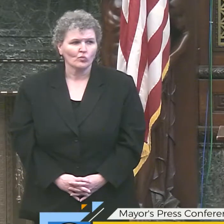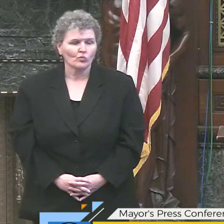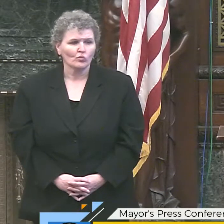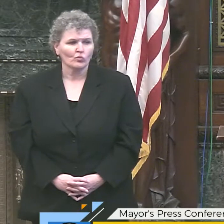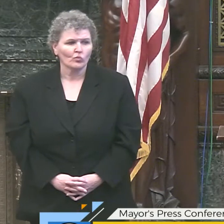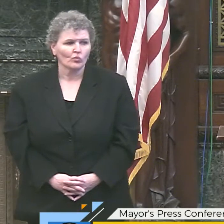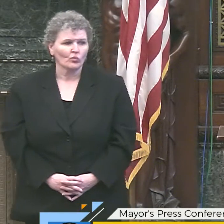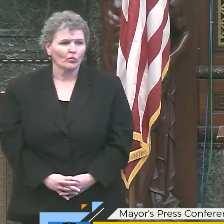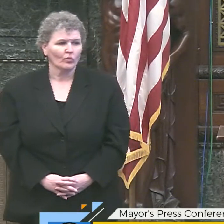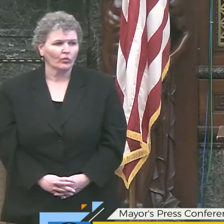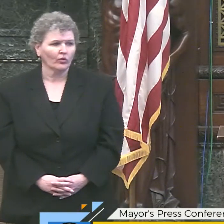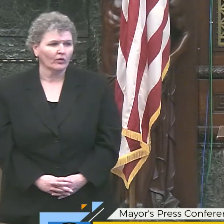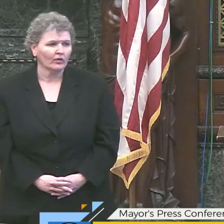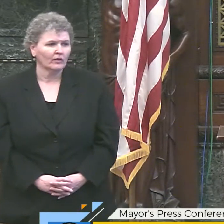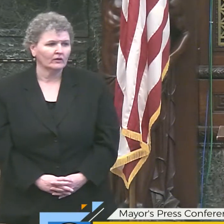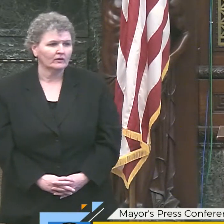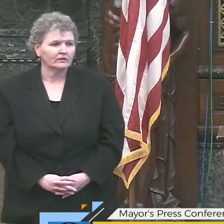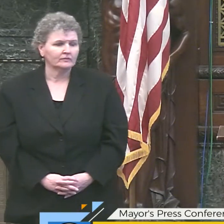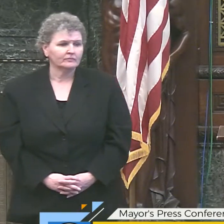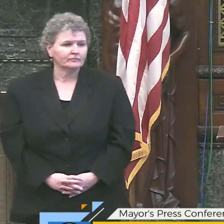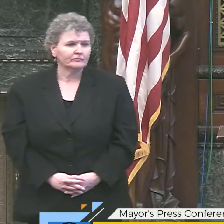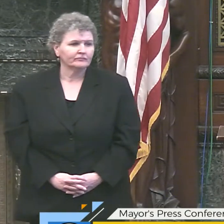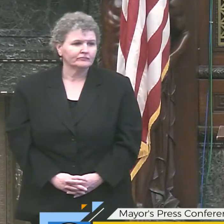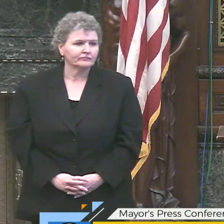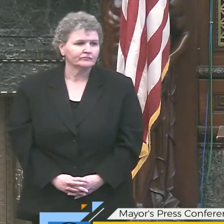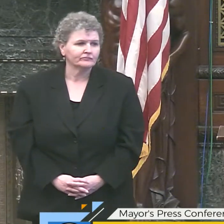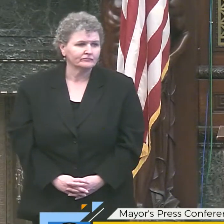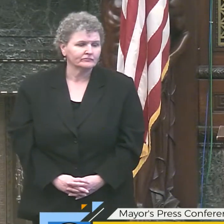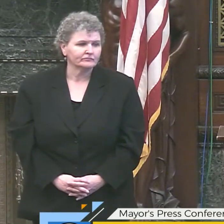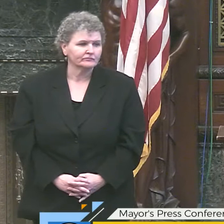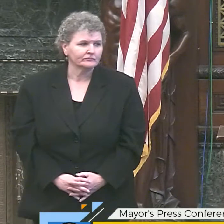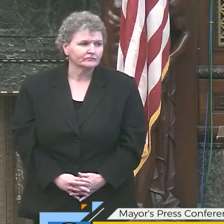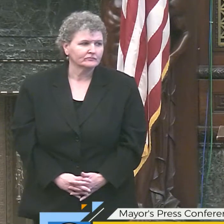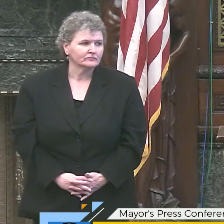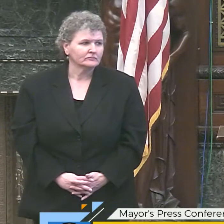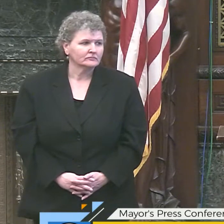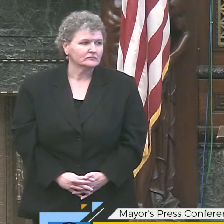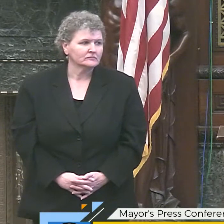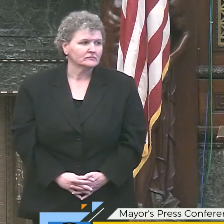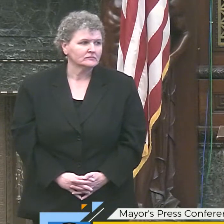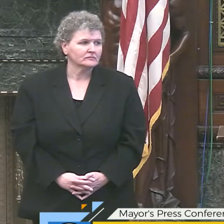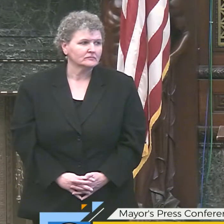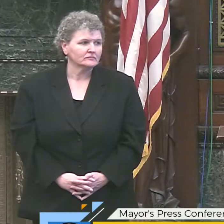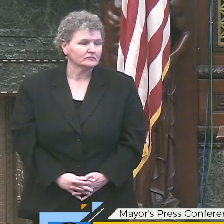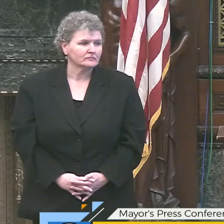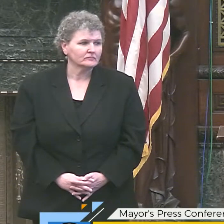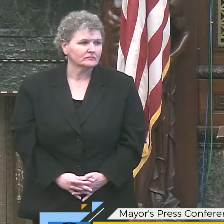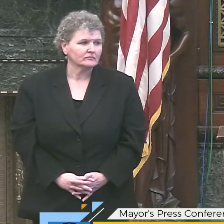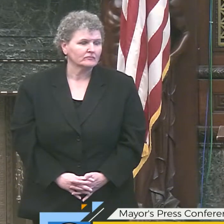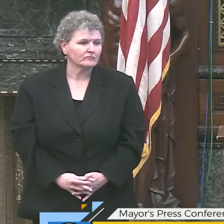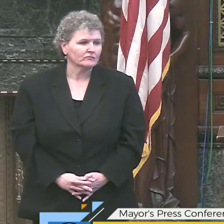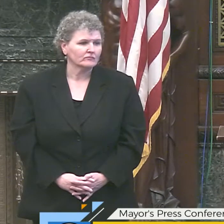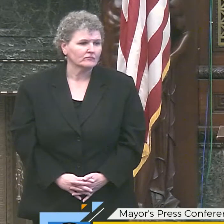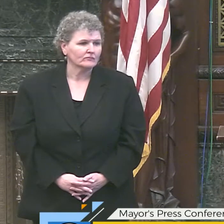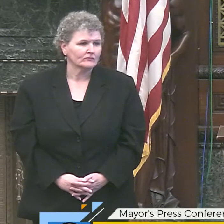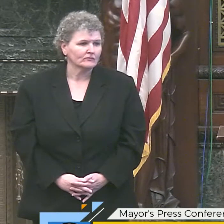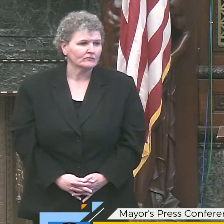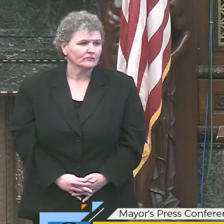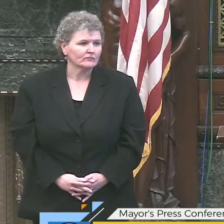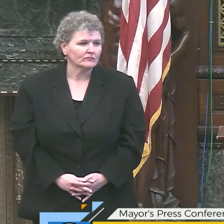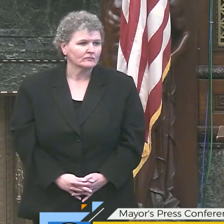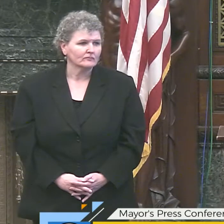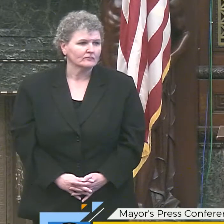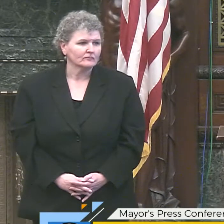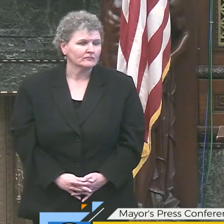en Filadelfia para un total de 14 personas que han muerto por la COVID-19. A continuación, los detalles